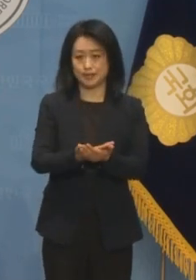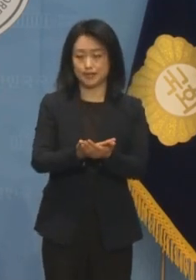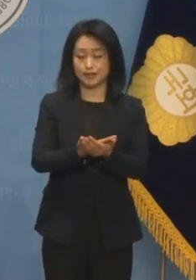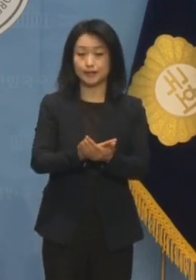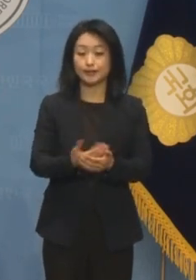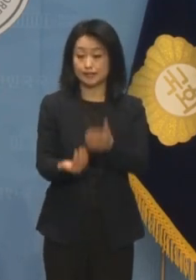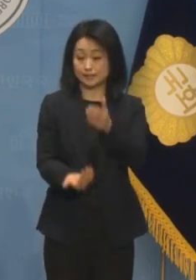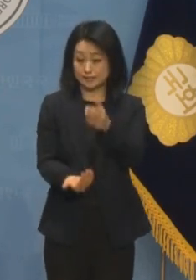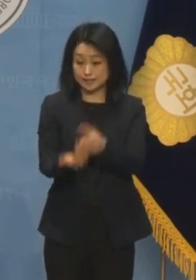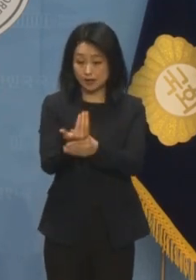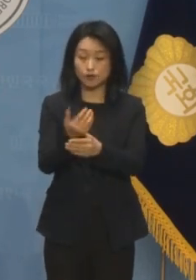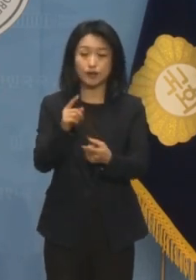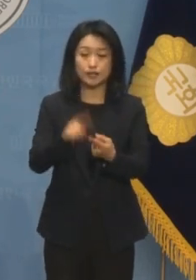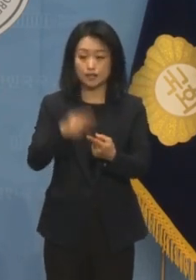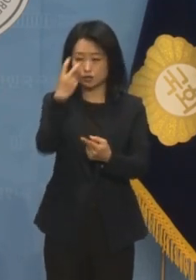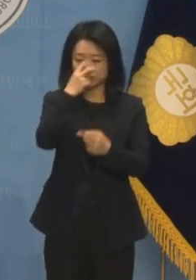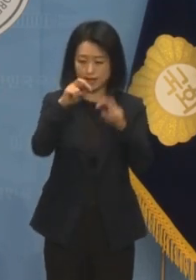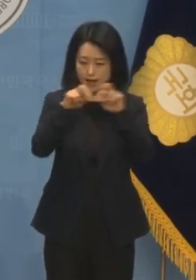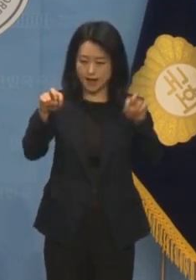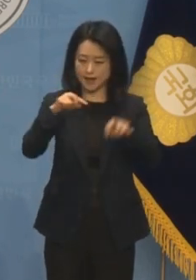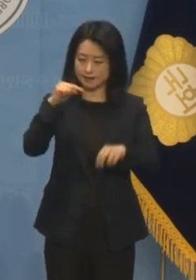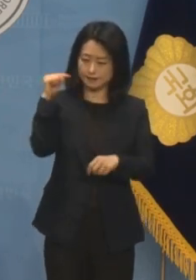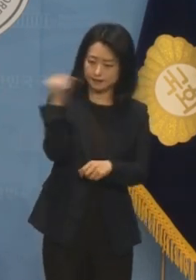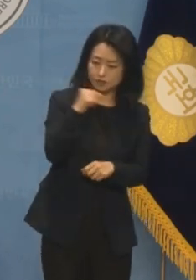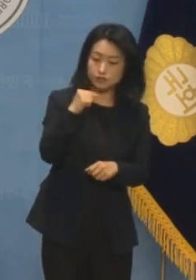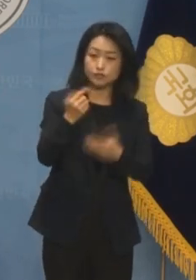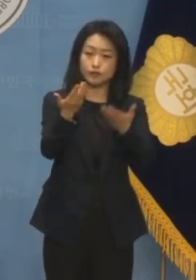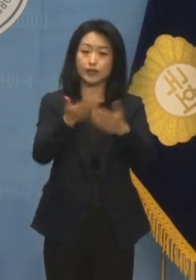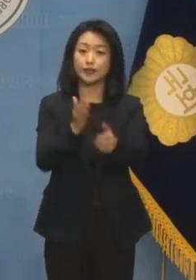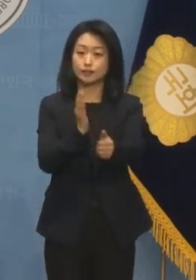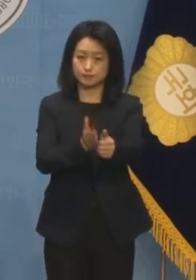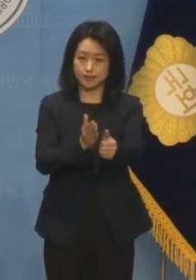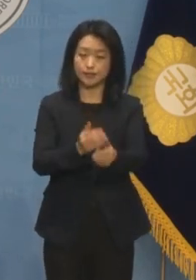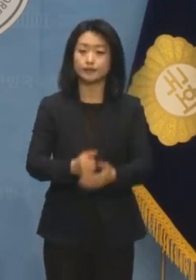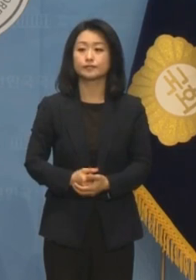하면서이에 대한 한상을